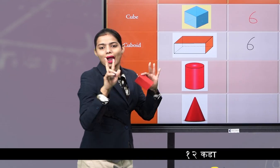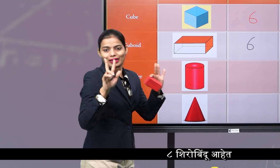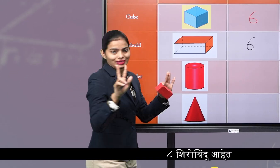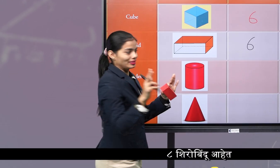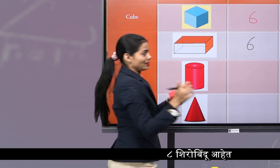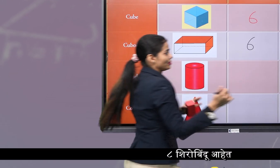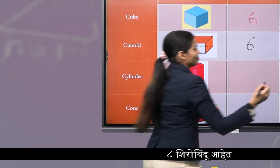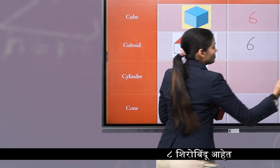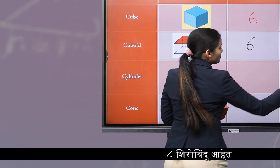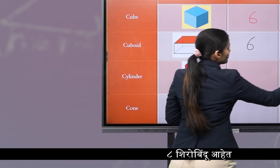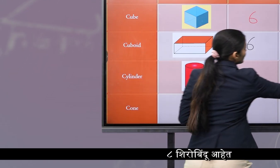8 शिरोबिंदू आहेत.